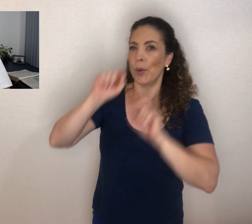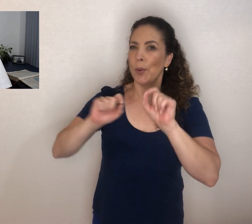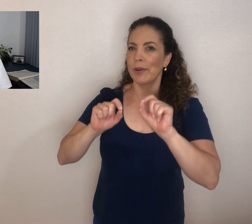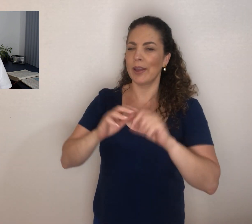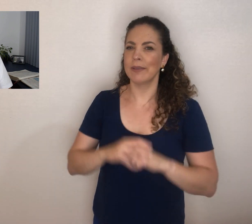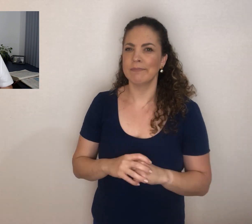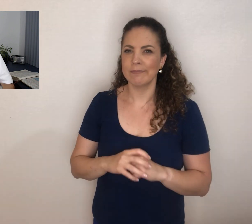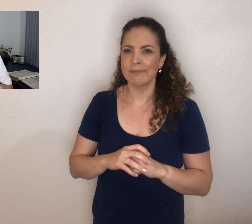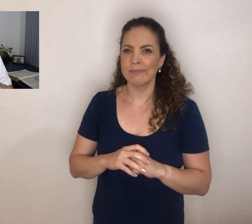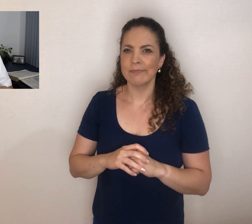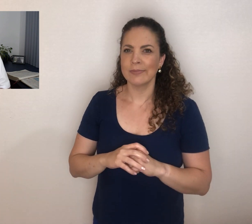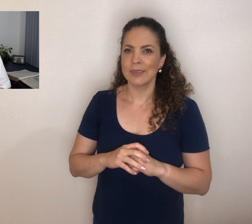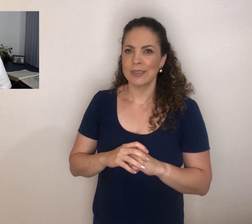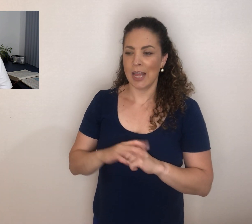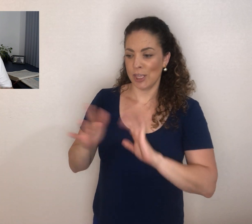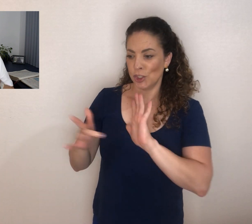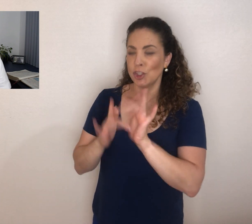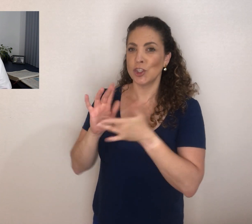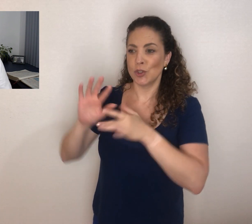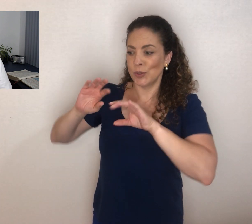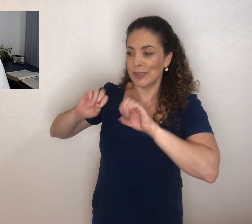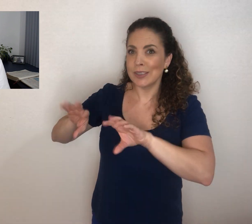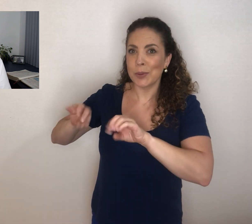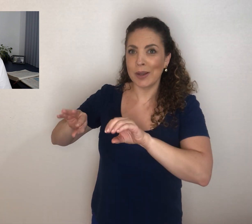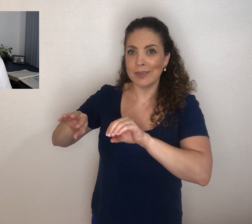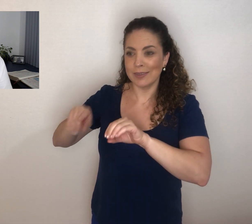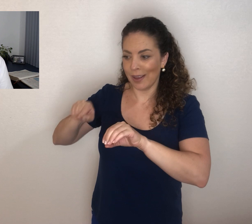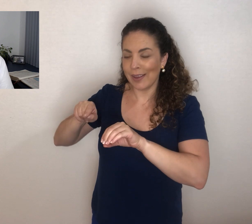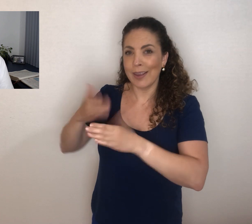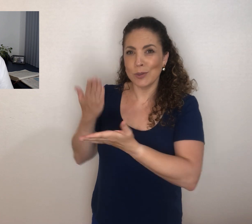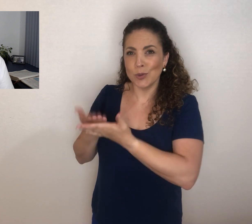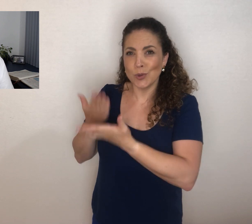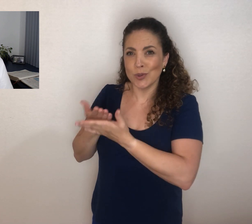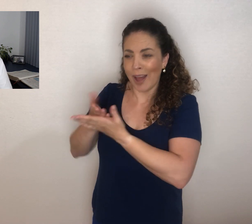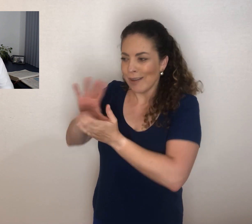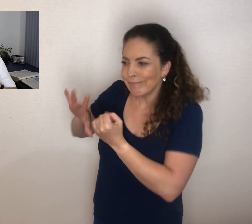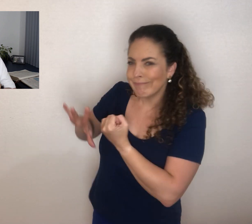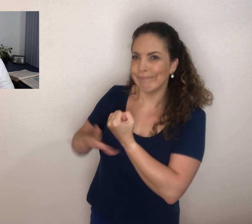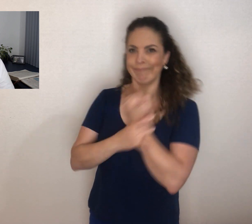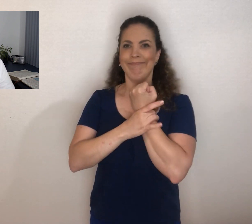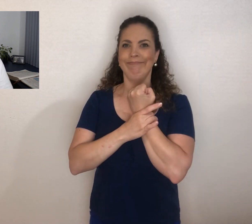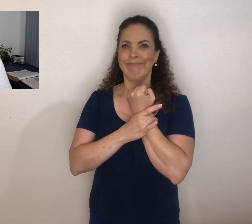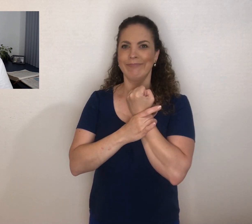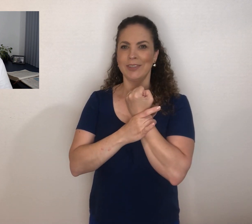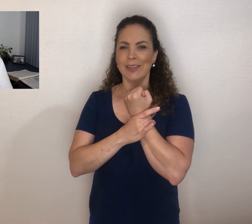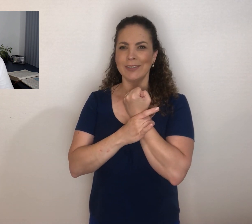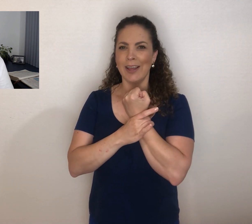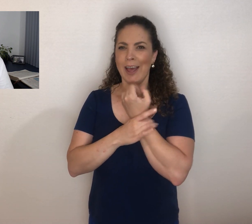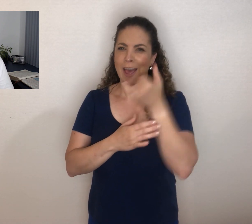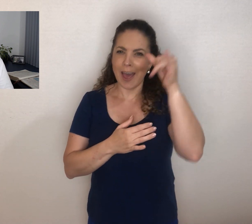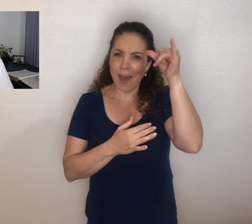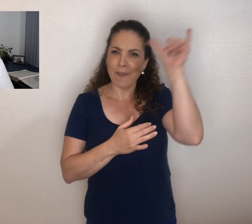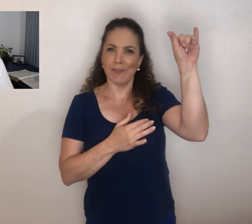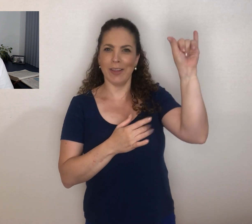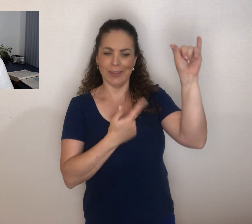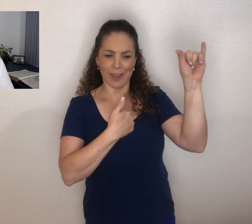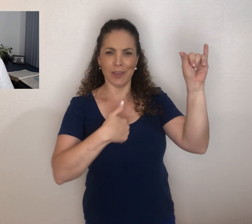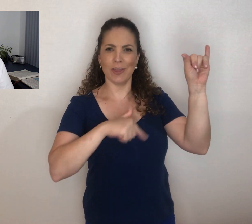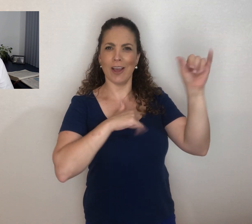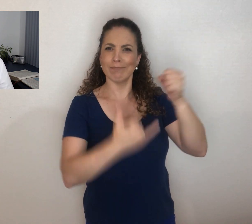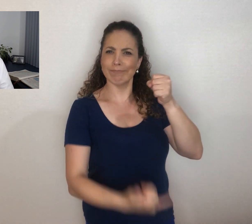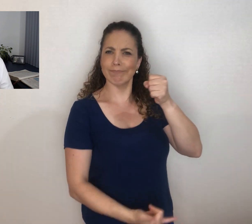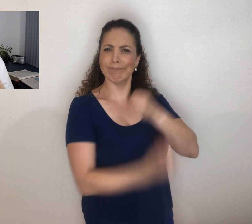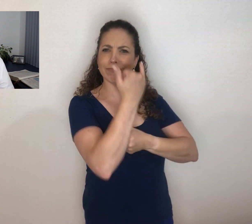confundirmos é começarmos pelos ensinamentos de Jesus, né? Esta prática vai nos livrar